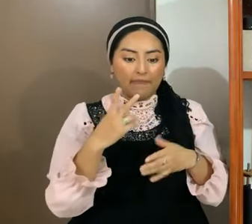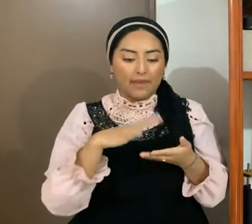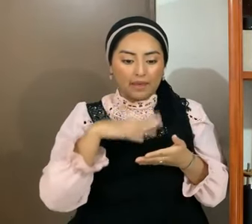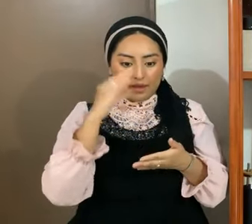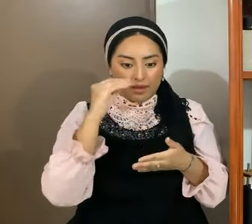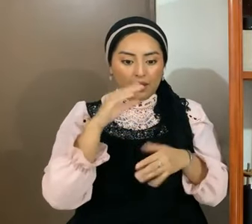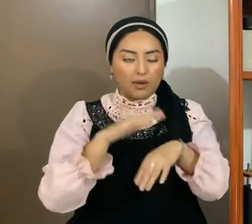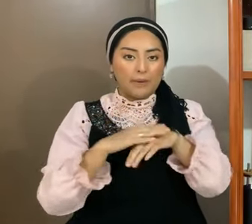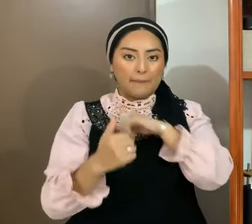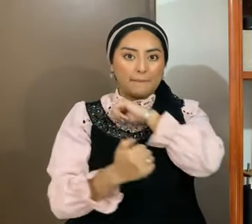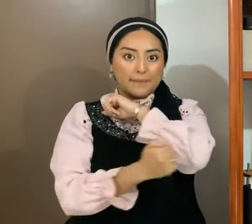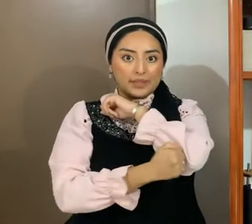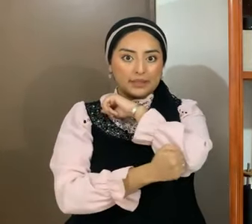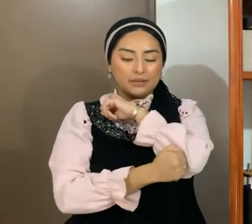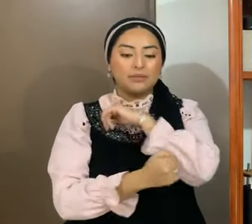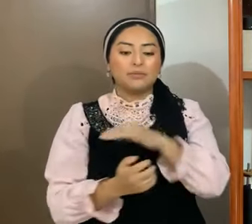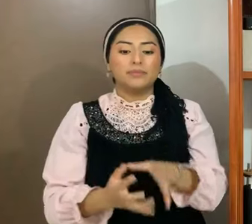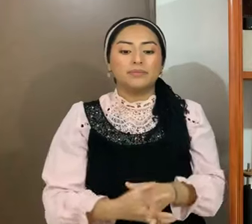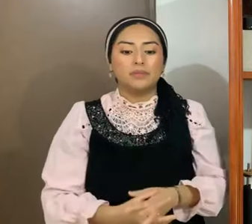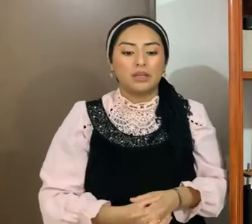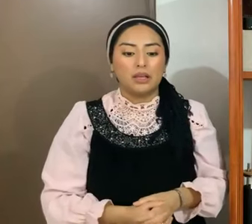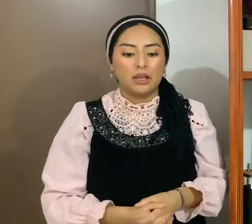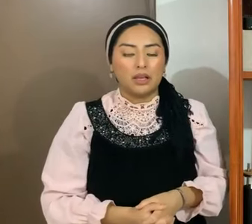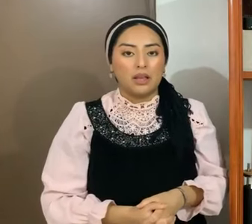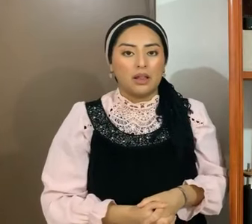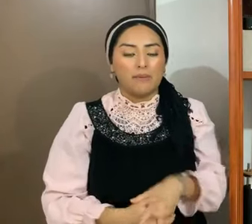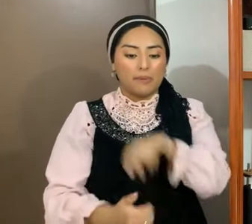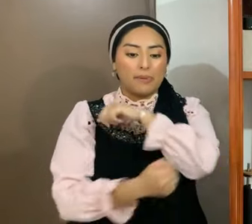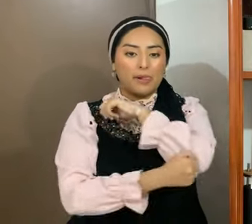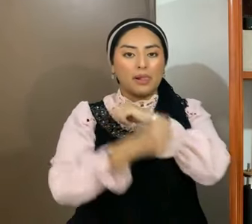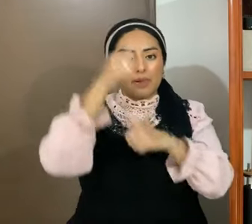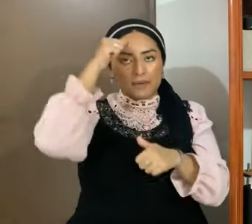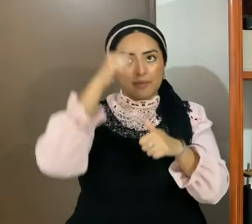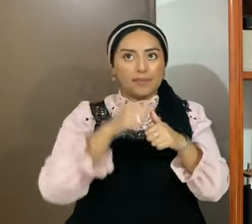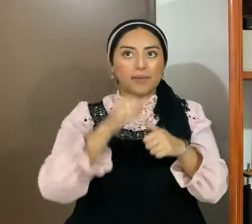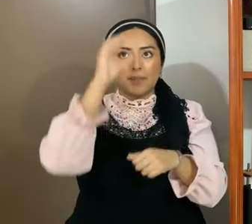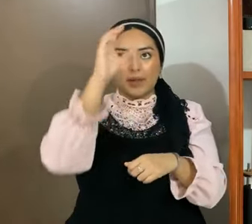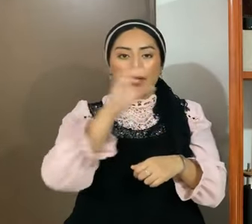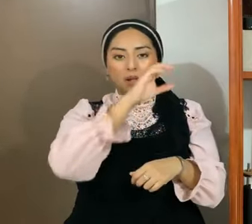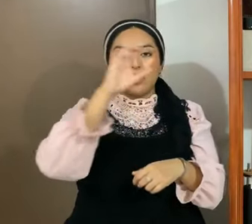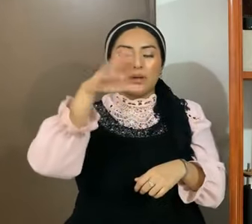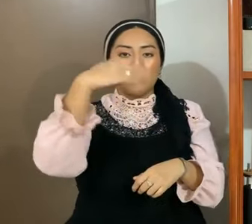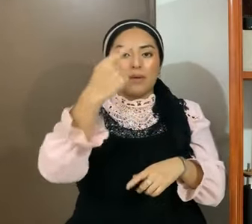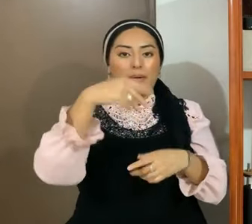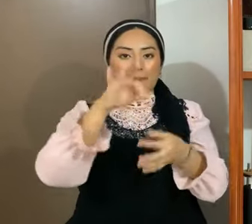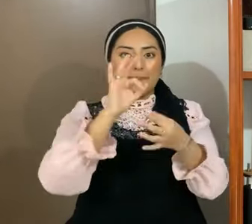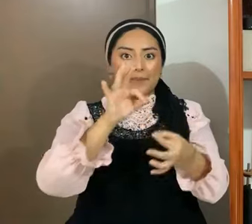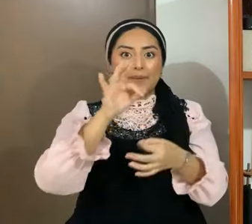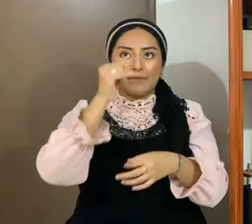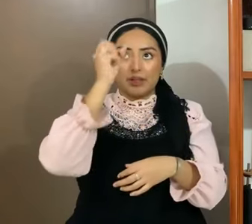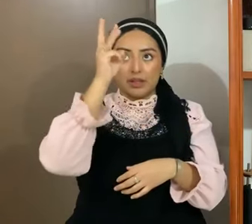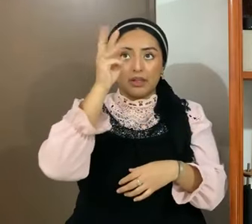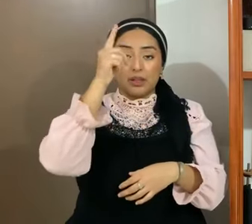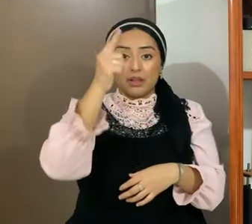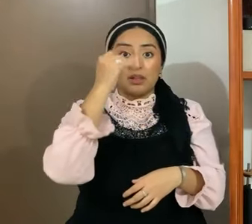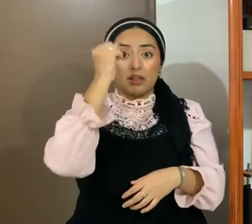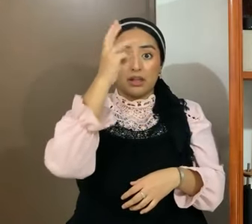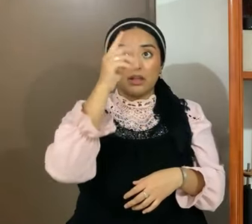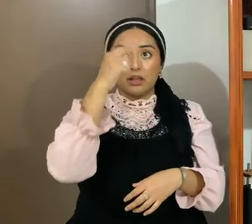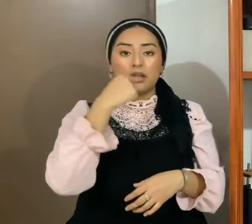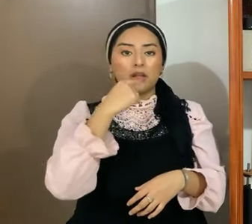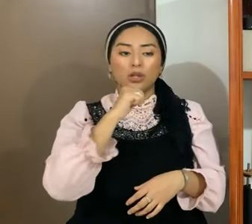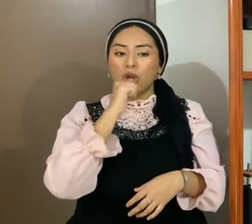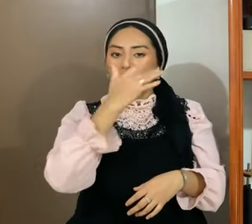Pesaj, porque recuerden, en Pesaj conmemoramos el sacrificio de nuestro bendito Adón Yahshua HaMashiach. Dice Yahweh, no me